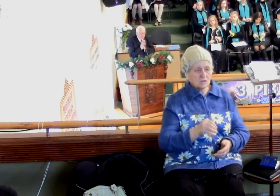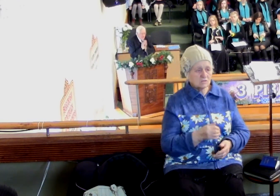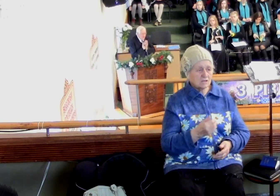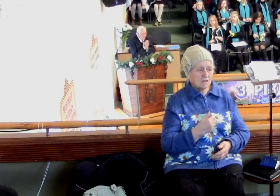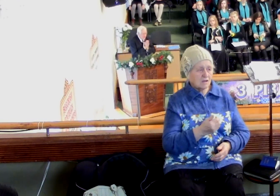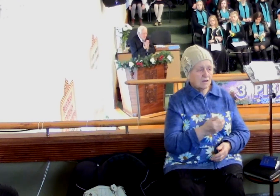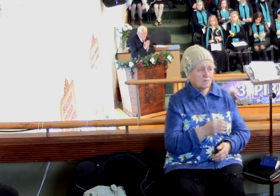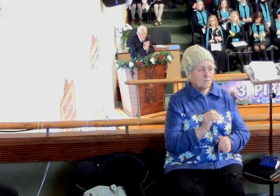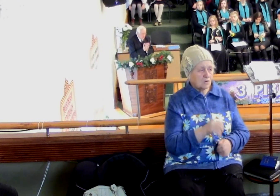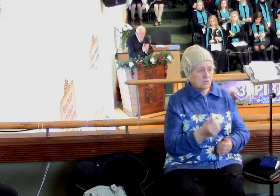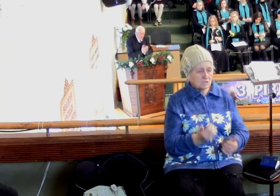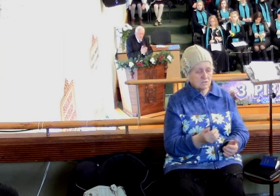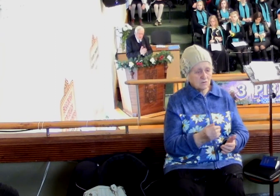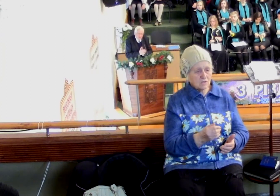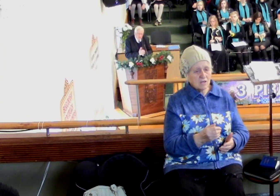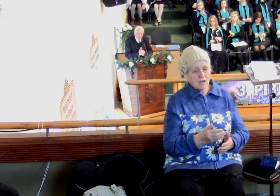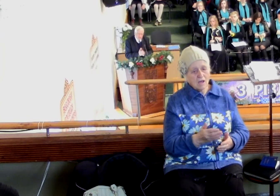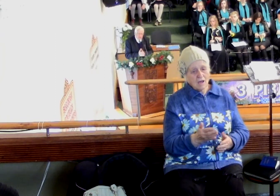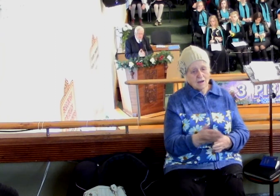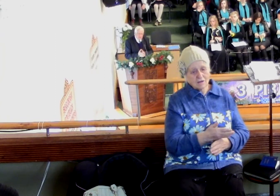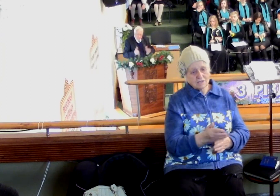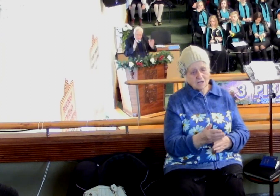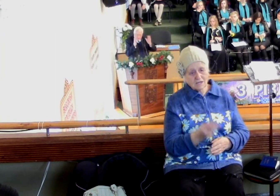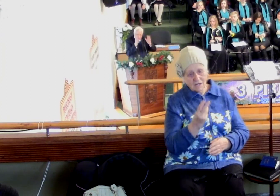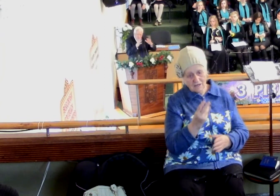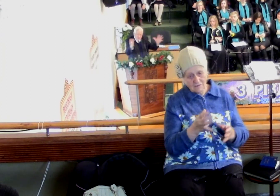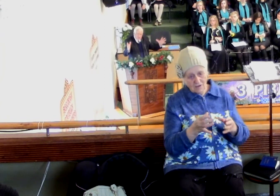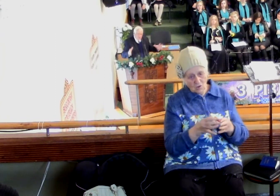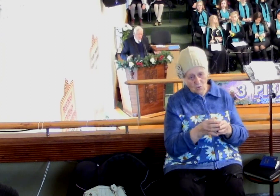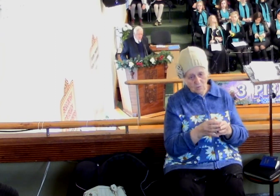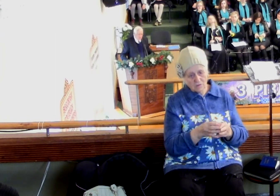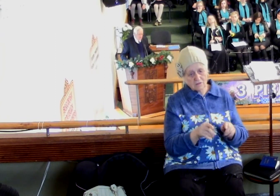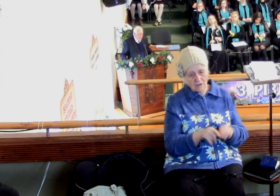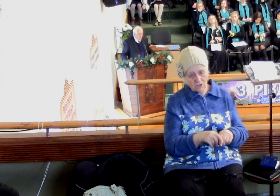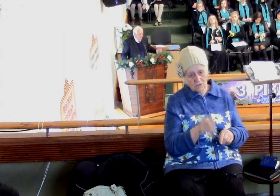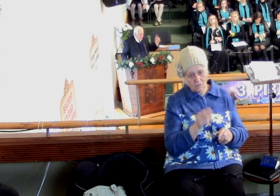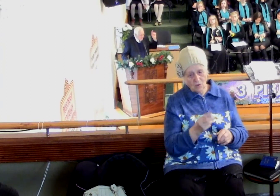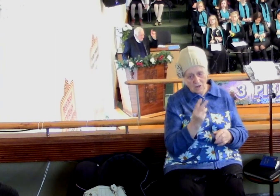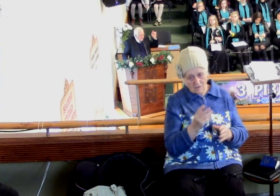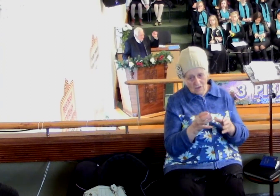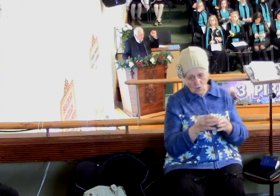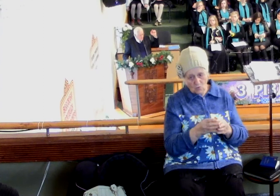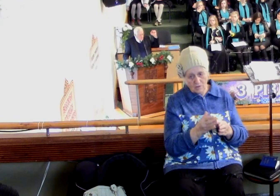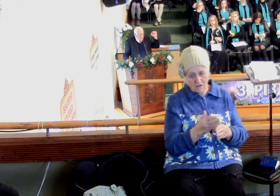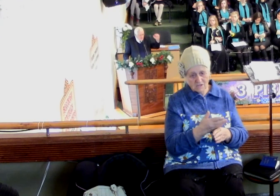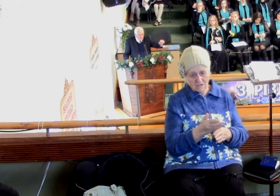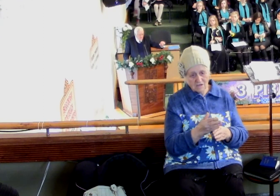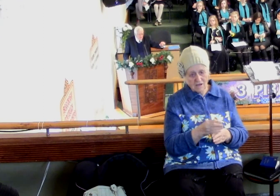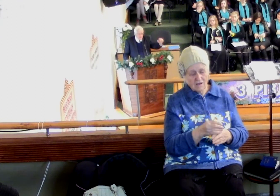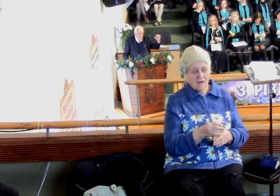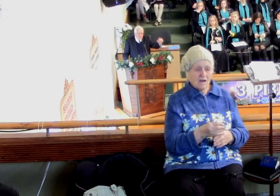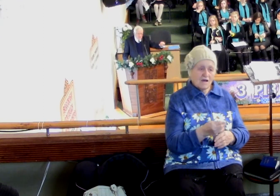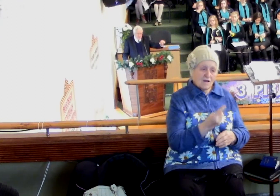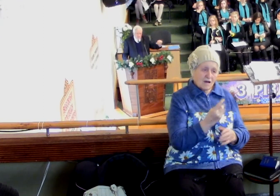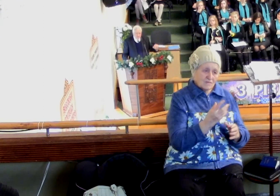поделить сегодня только на две категории. И Бог делит на две категории. Это сердца, в которых уже есть